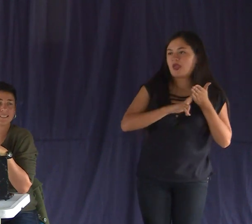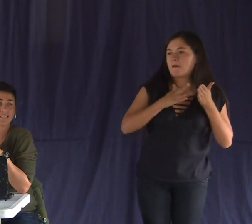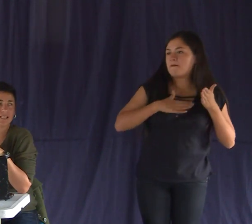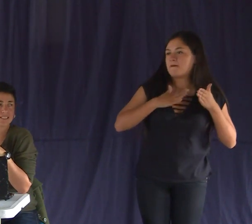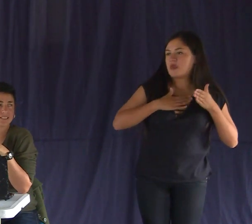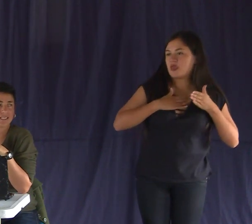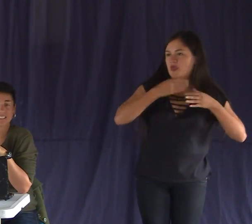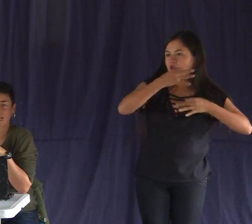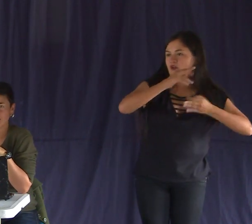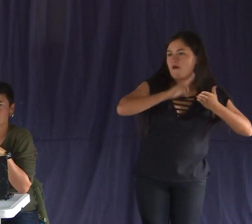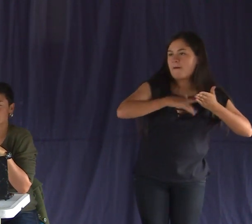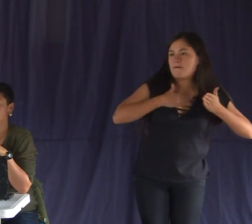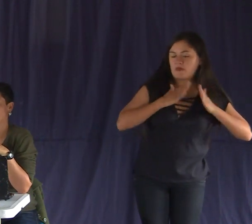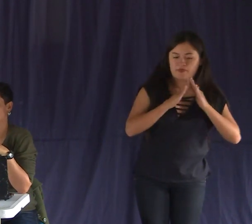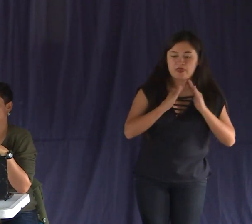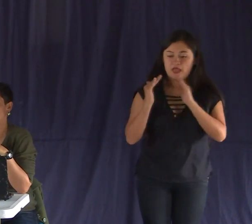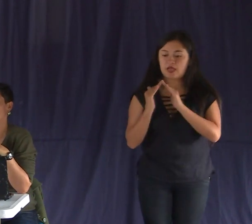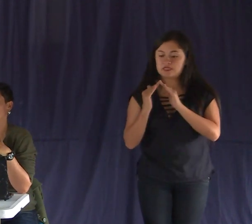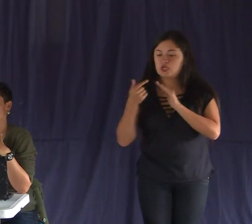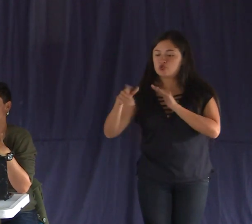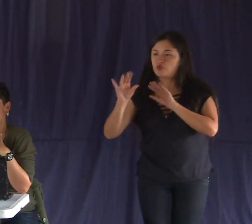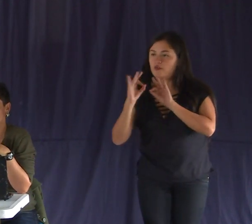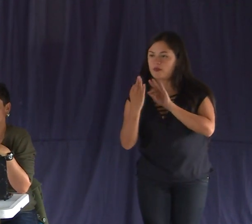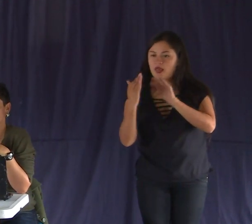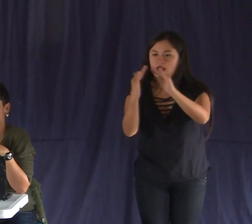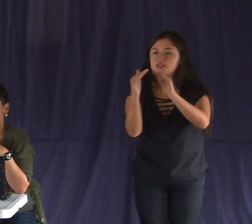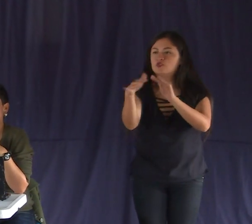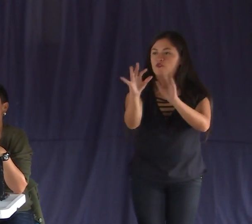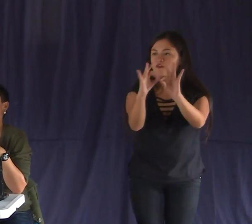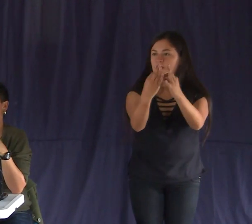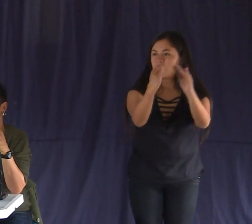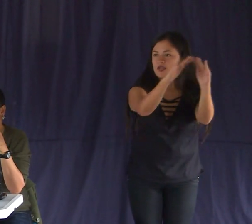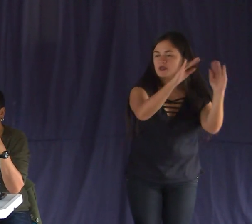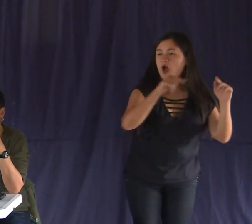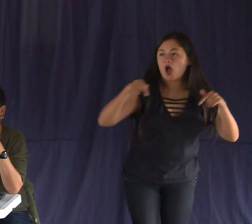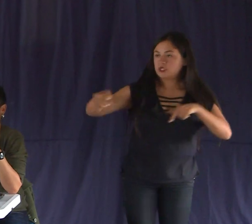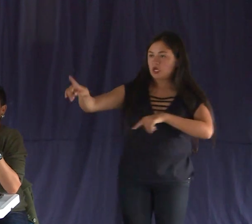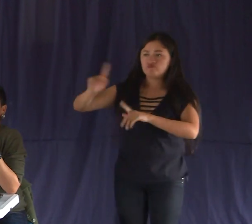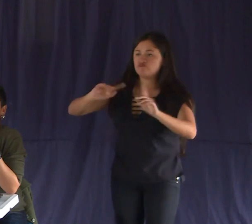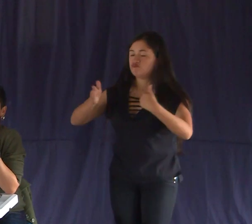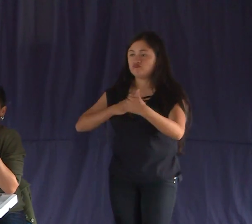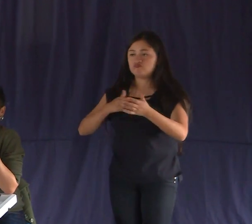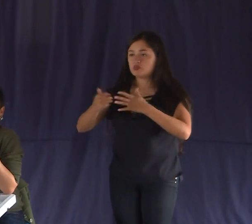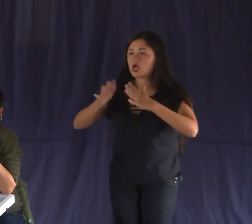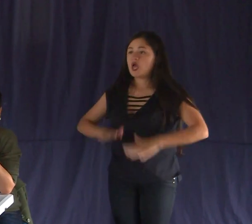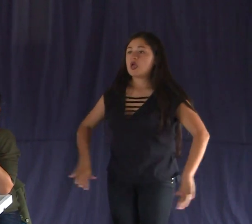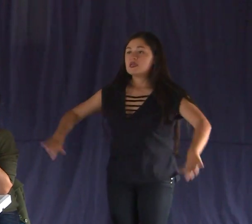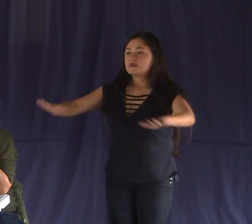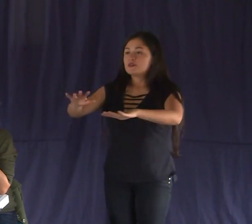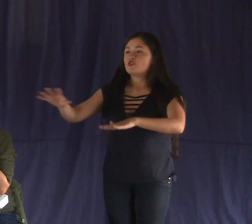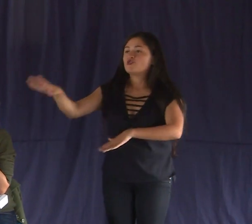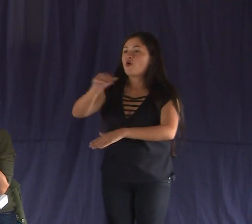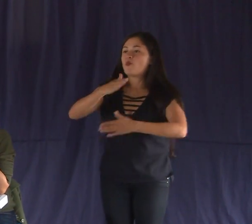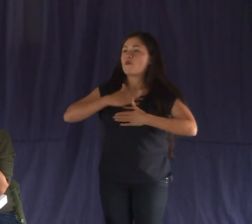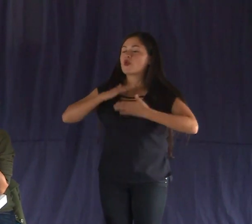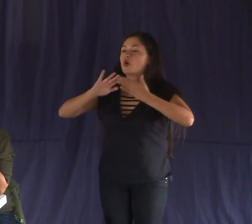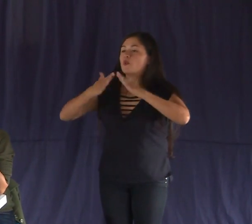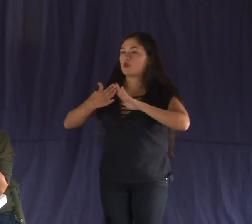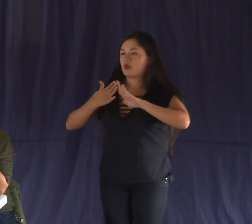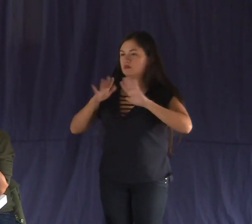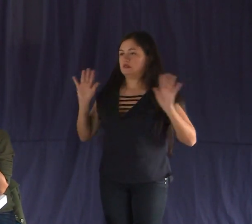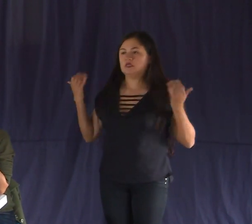ellos hacen las chagras y siembran para la comunidad o para un grupo de familias, ¿sí?